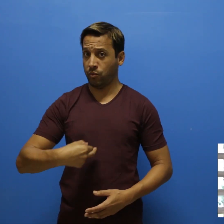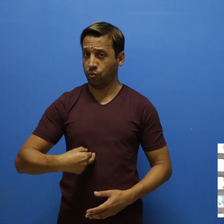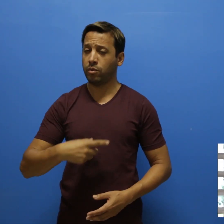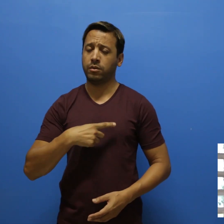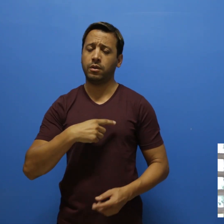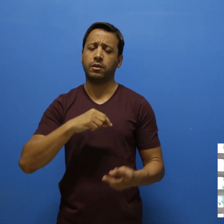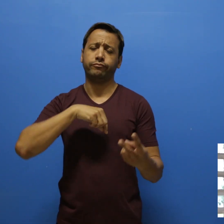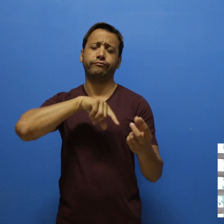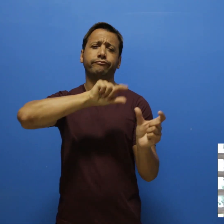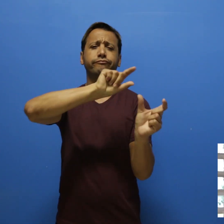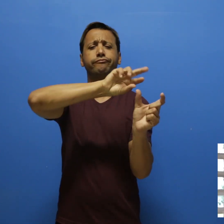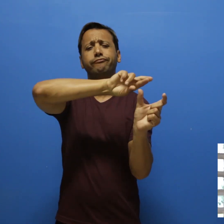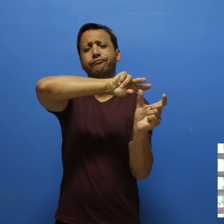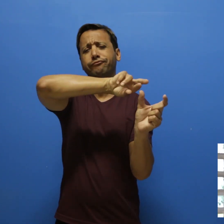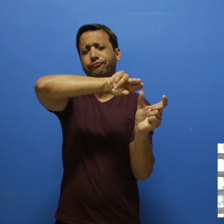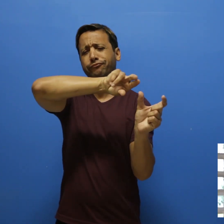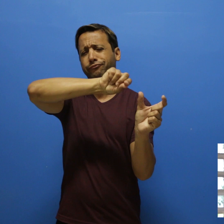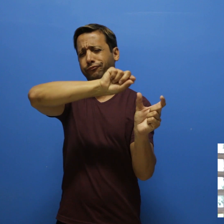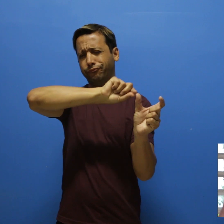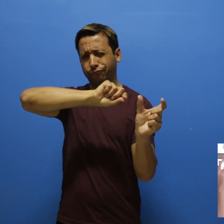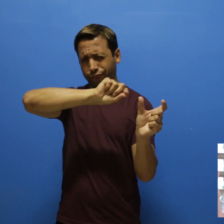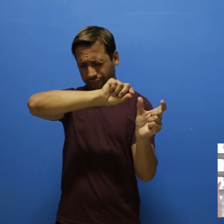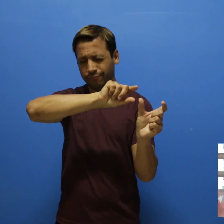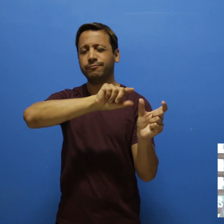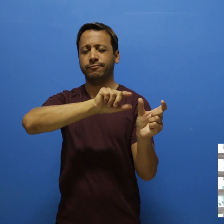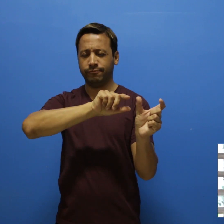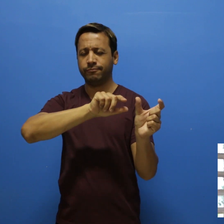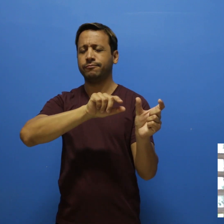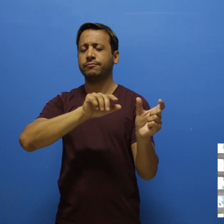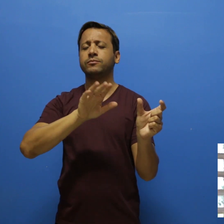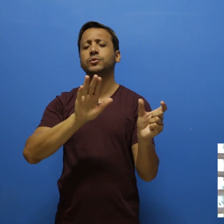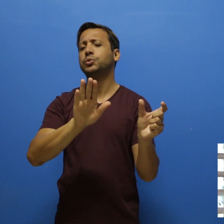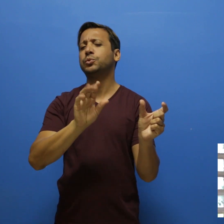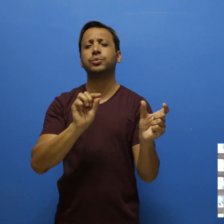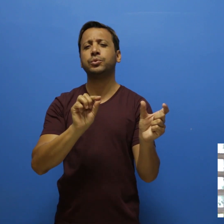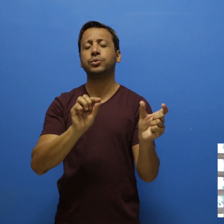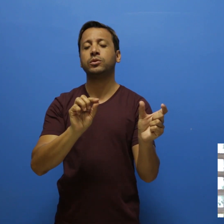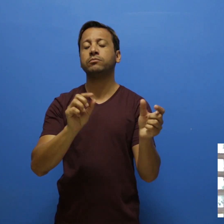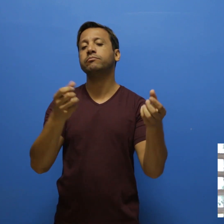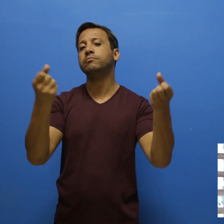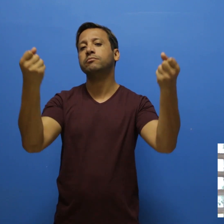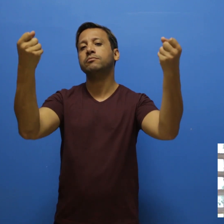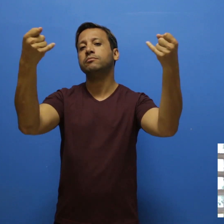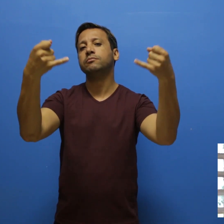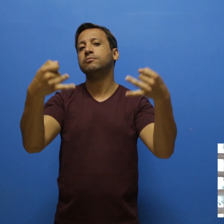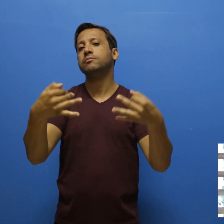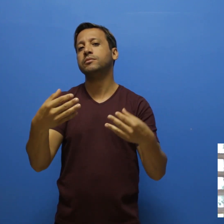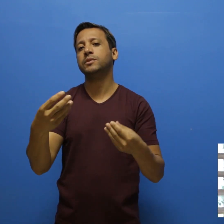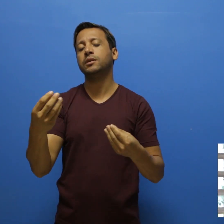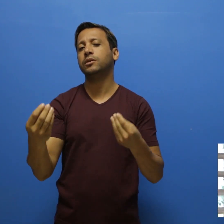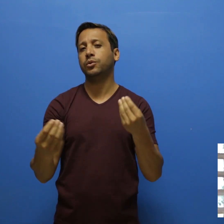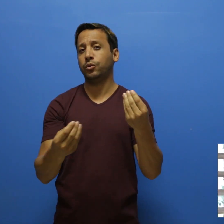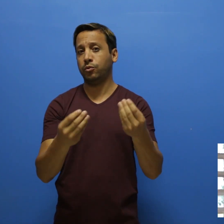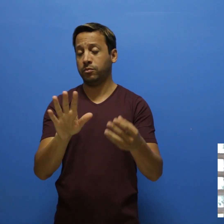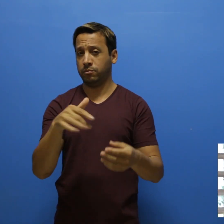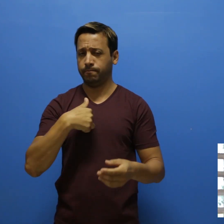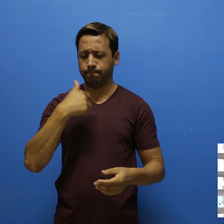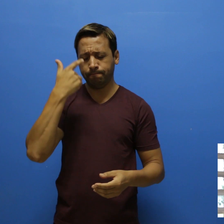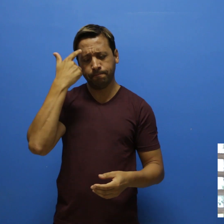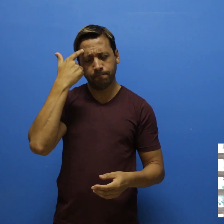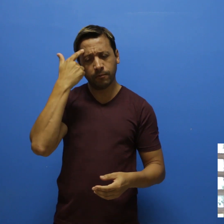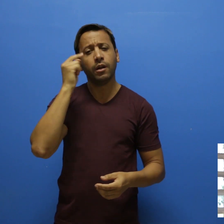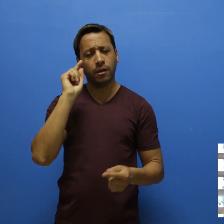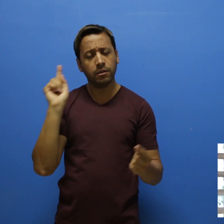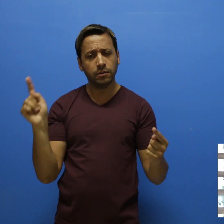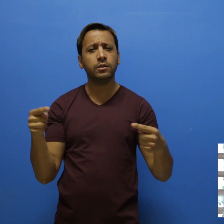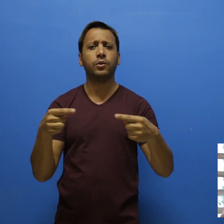república e republicanismo e postura republicana, reuniões republicanas, né, qualquer coisa, o que ela diz respeito é, e eu acho que